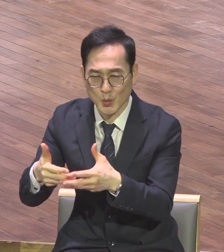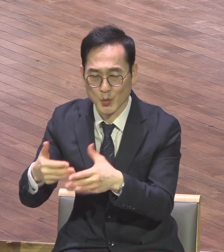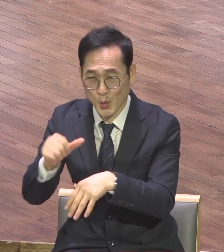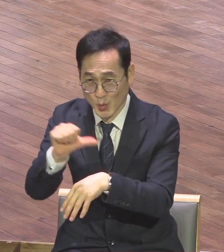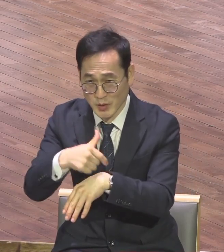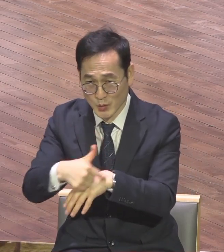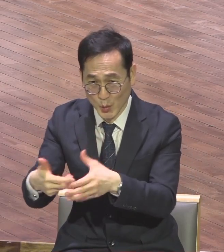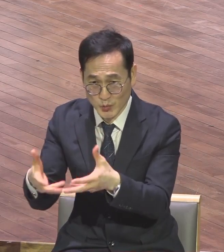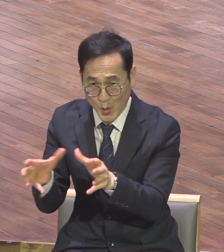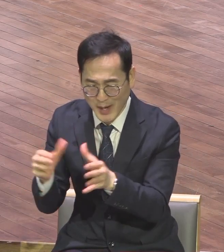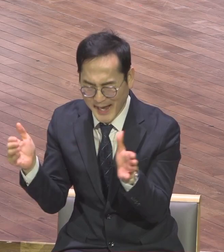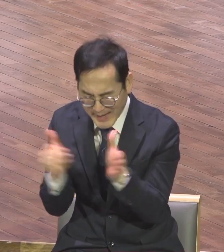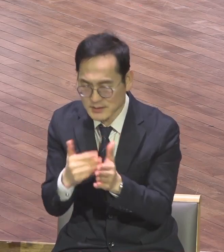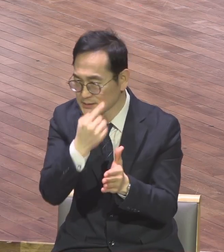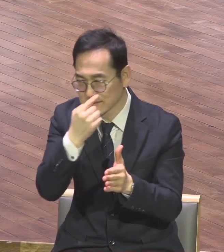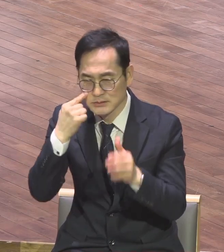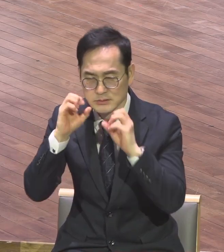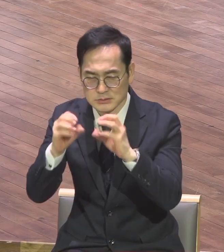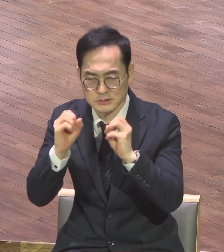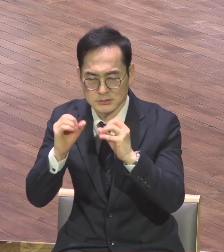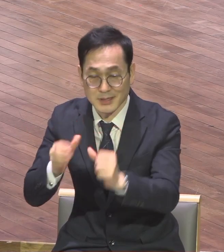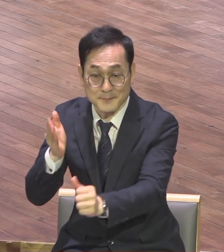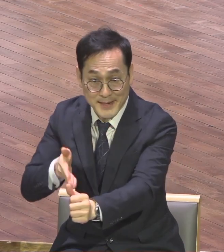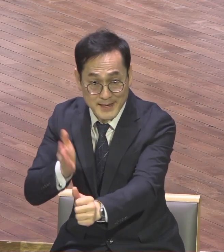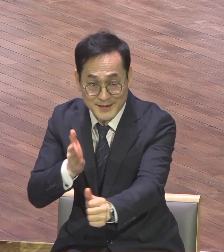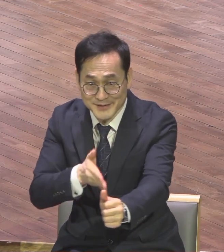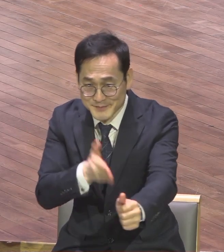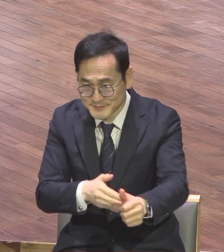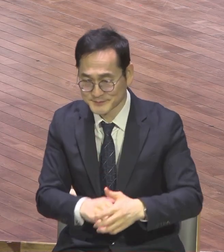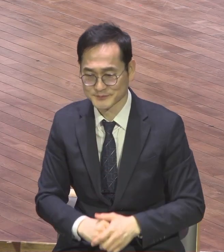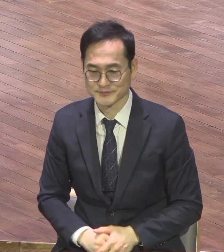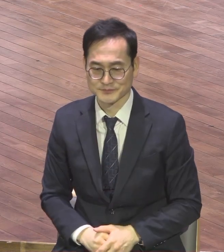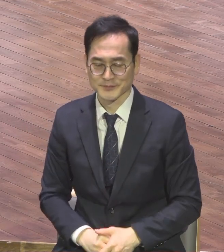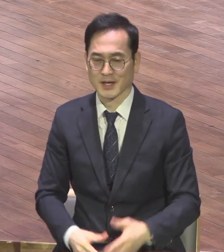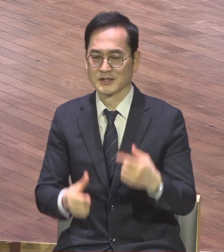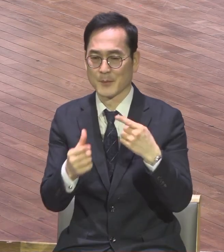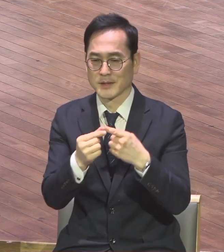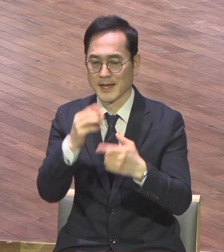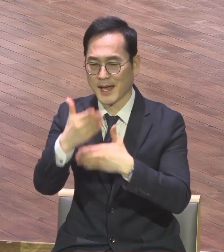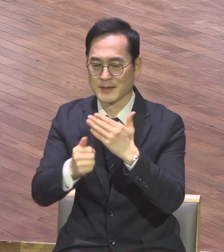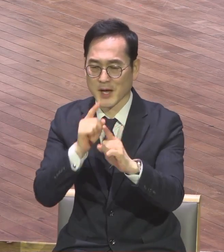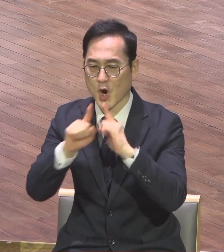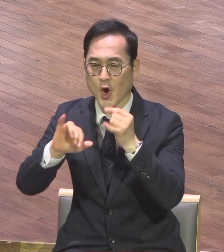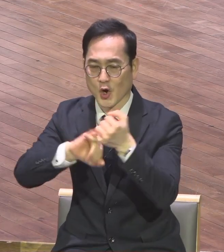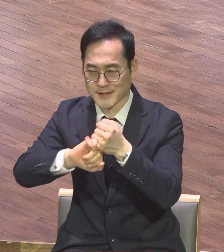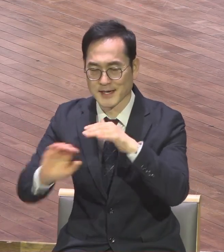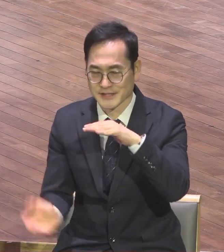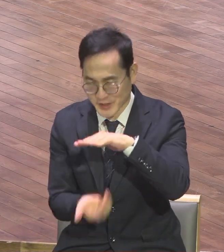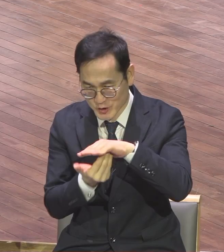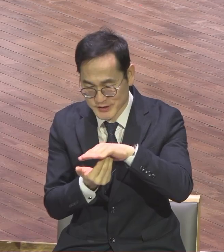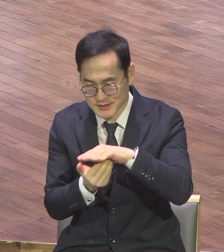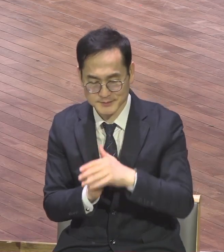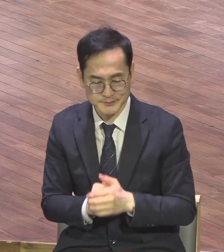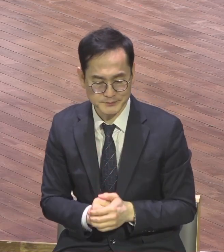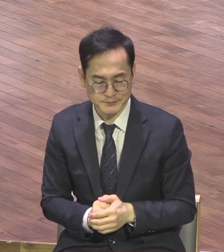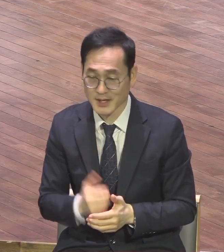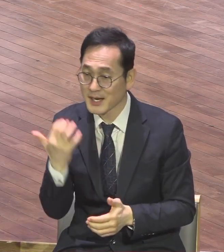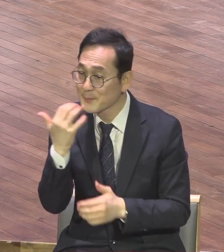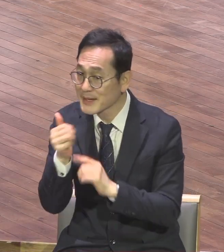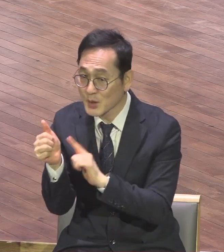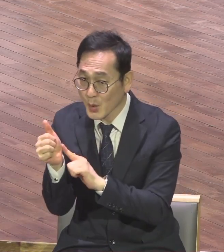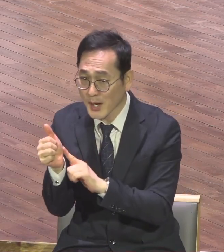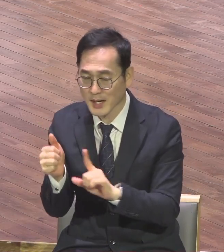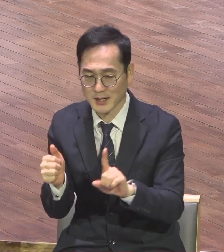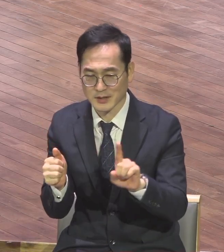일의 정인되시기를 증언으로 축복합니다. 그럼 첫째로 하나님의 언약 성취입니다. 14절 봅니다. 베드로가